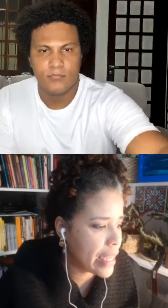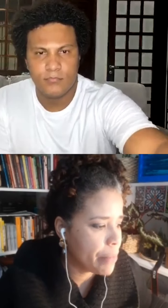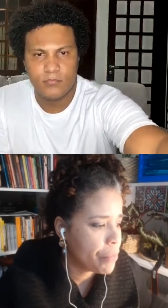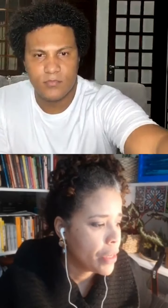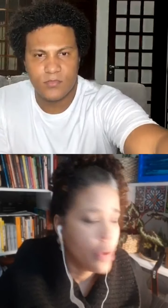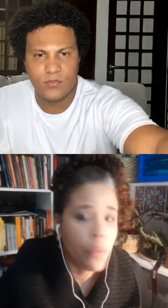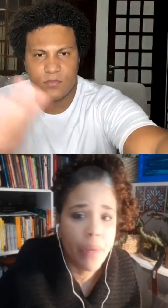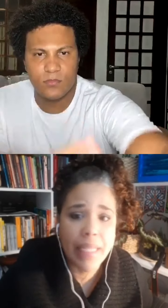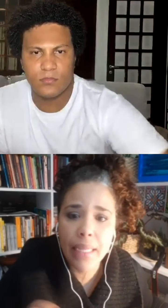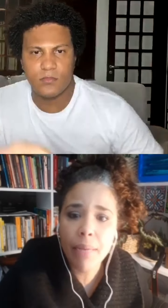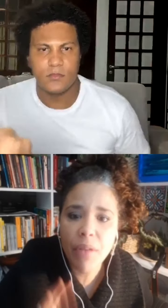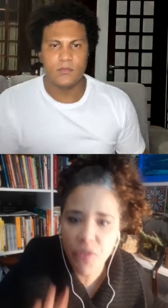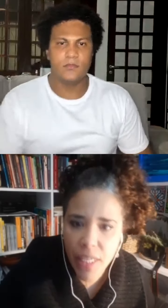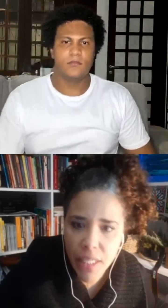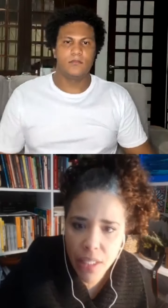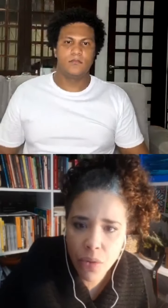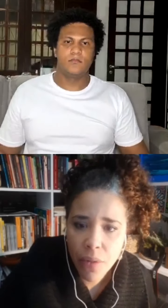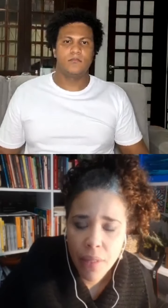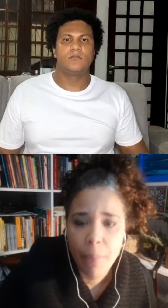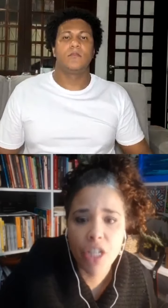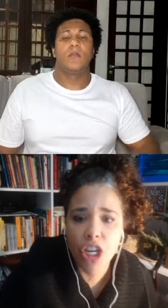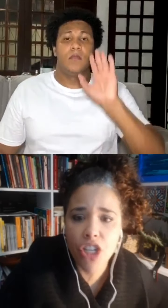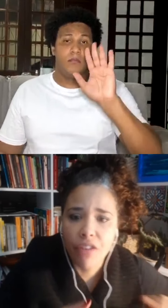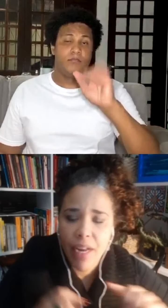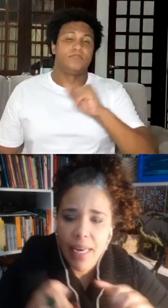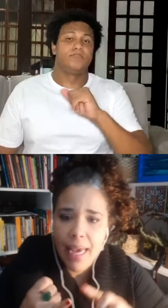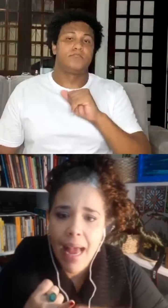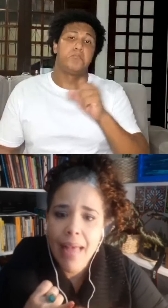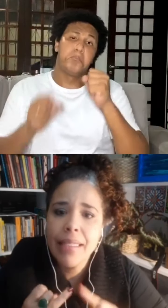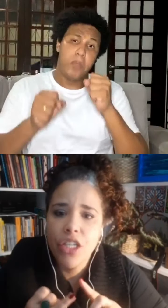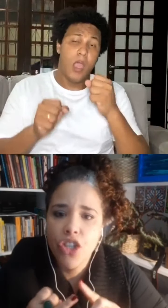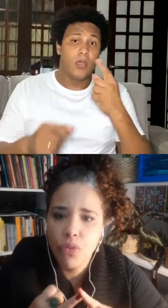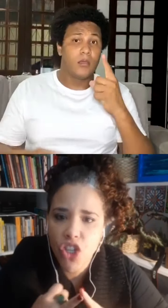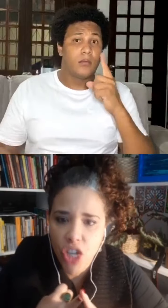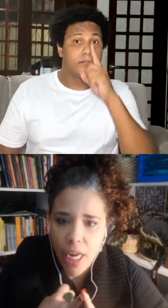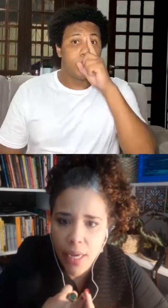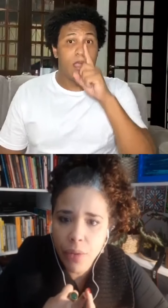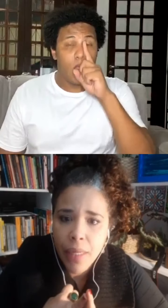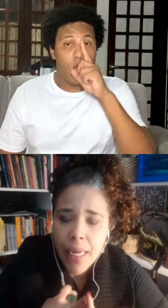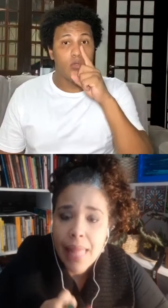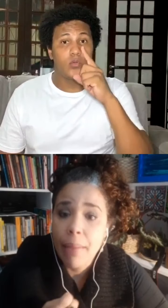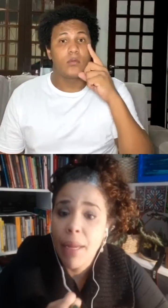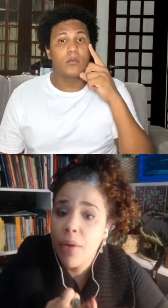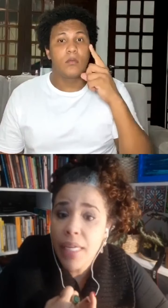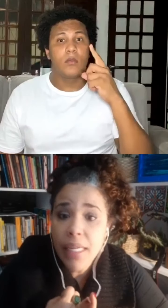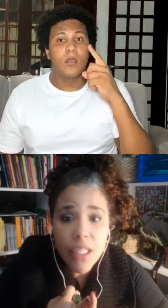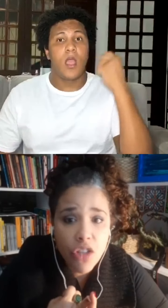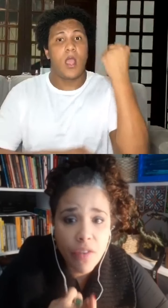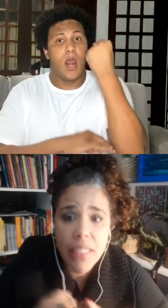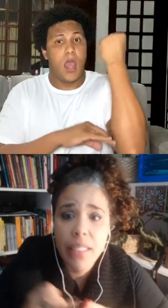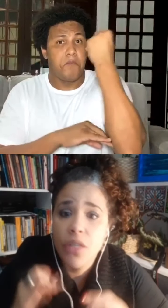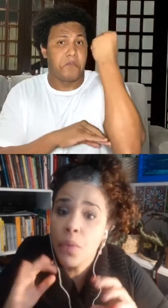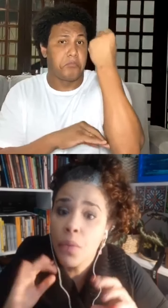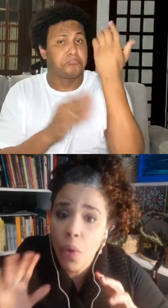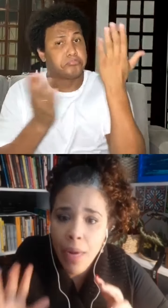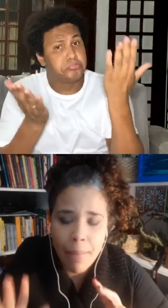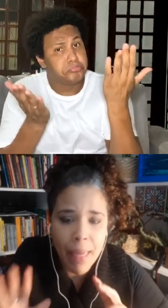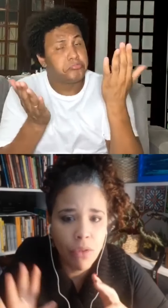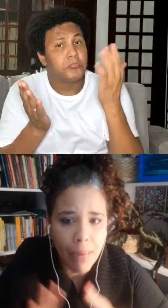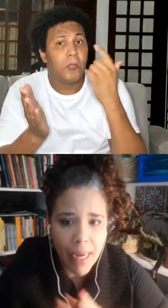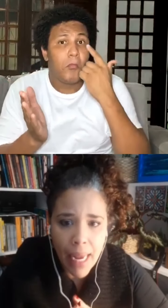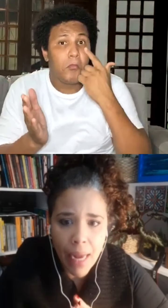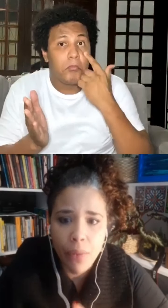fazer um exame físico para a gente avaliar, sentir o cheiro. Na maioria das vezes, um